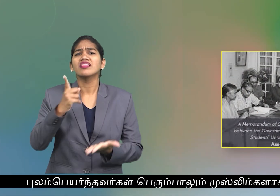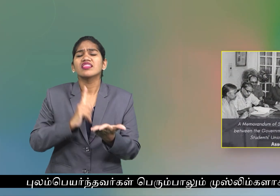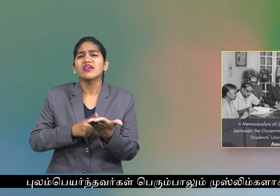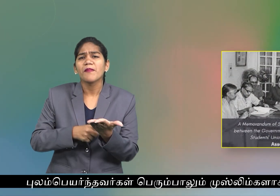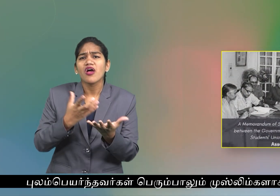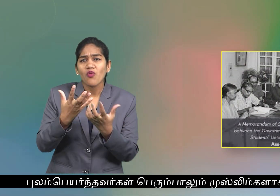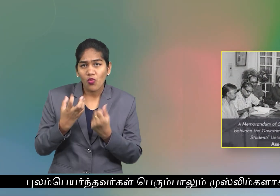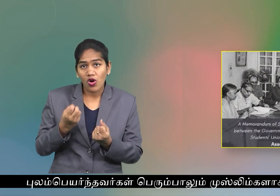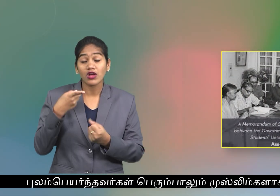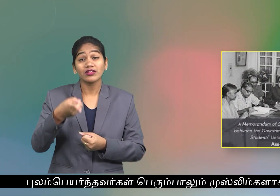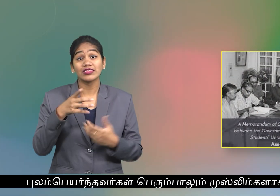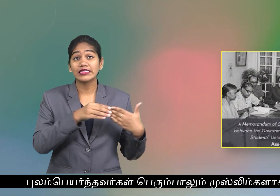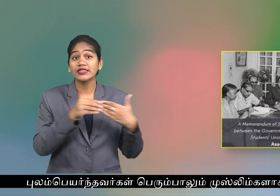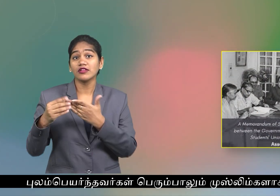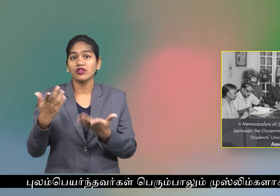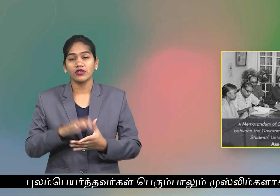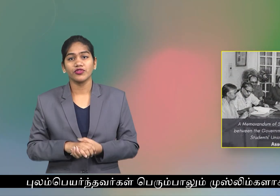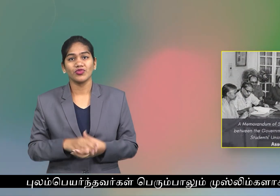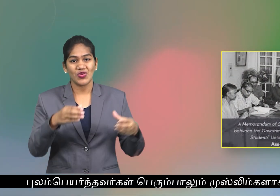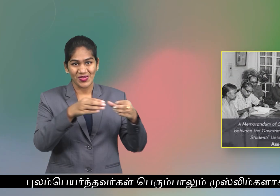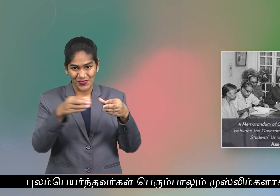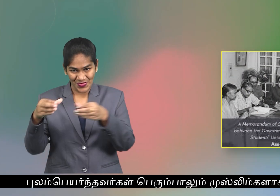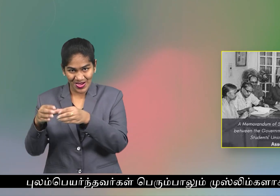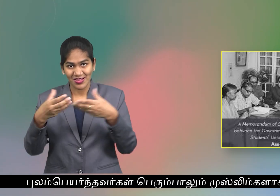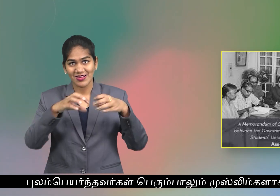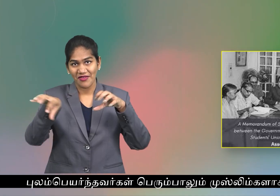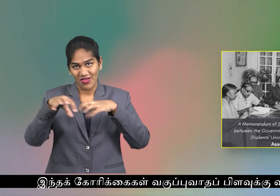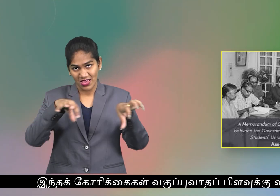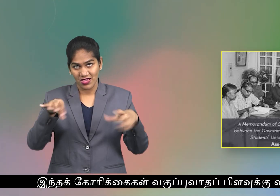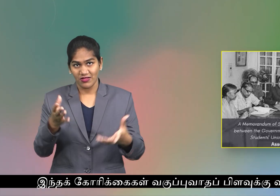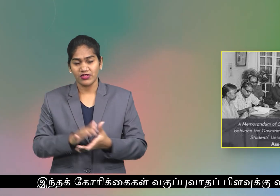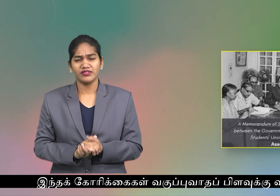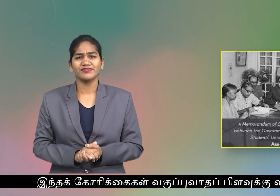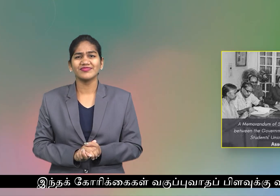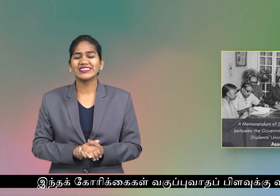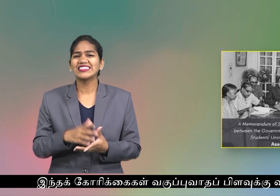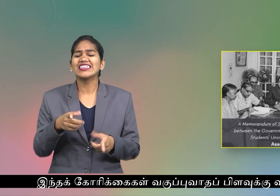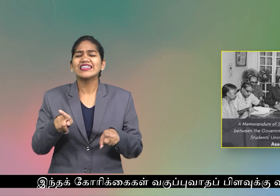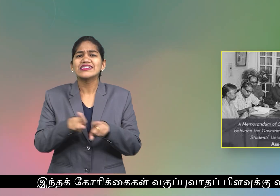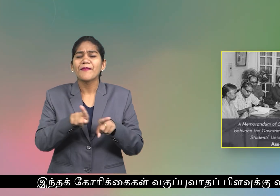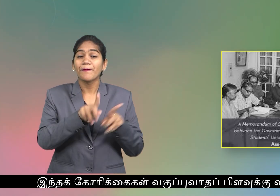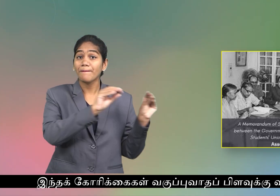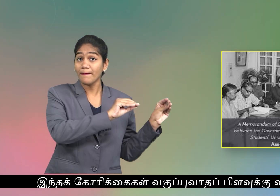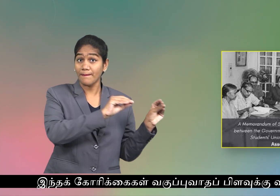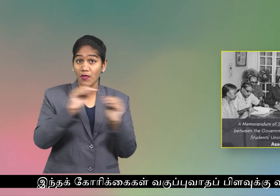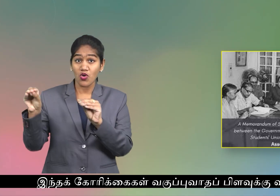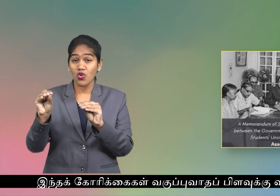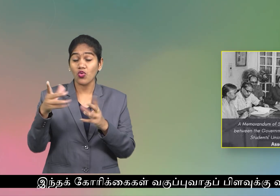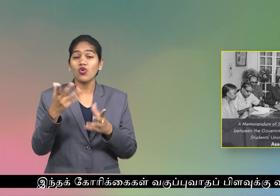புலம்பெயர்ந்தவர்கள் பெரும்பாலும் முஸ்லிம்களாக இருந்தாலும் இந்த கோரிக்கைகள் வகுப்புவாத பிளவுக்கு வழிவகுத்தது.